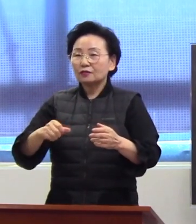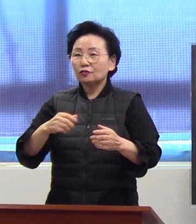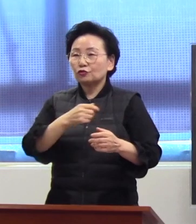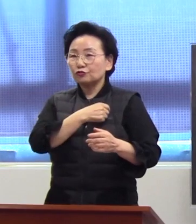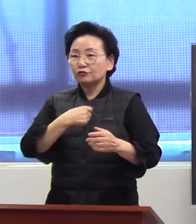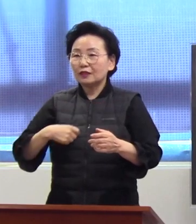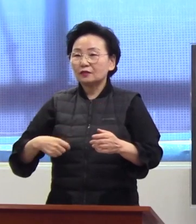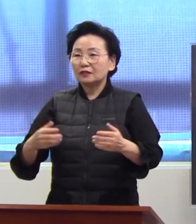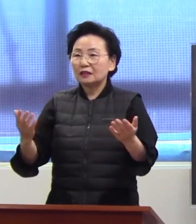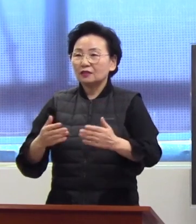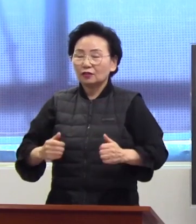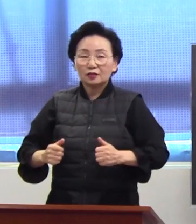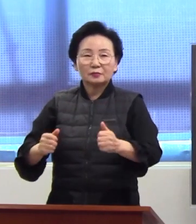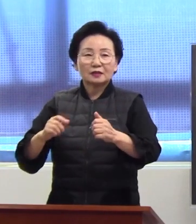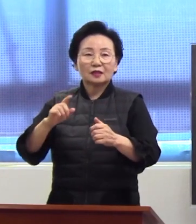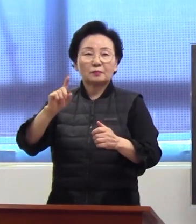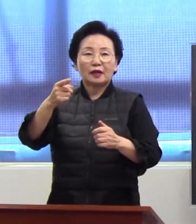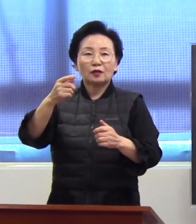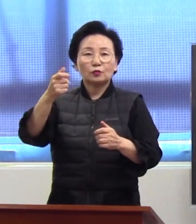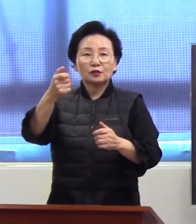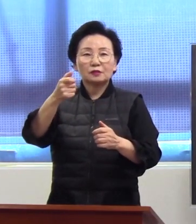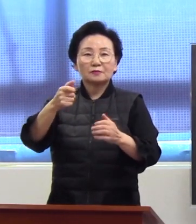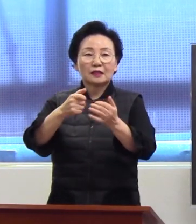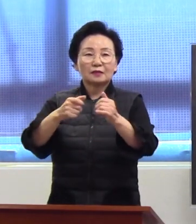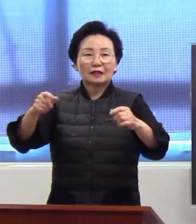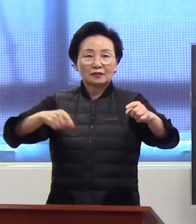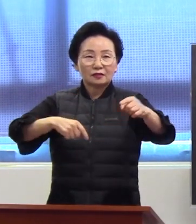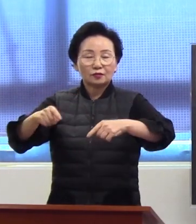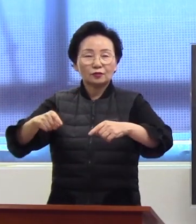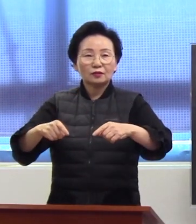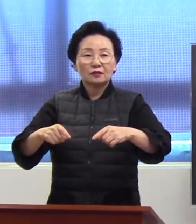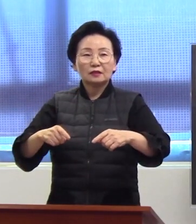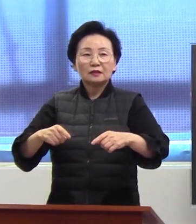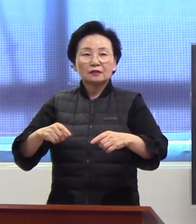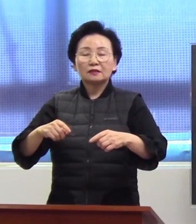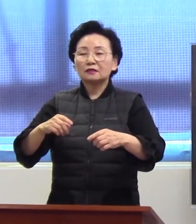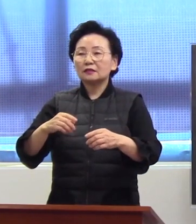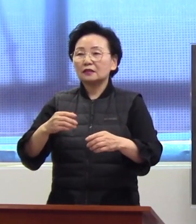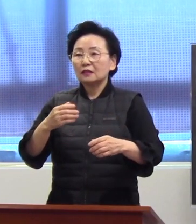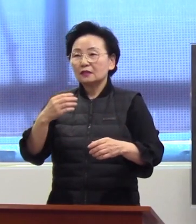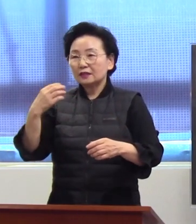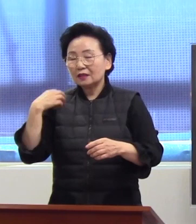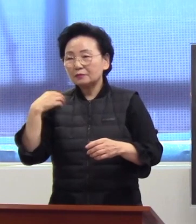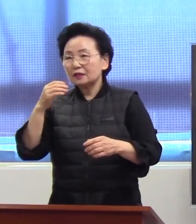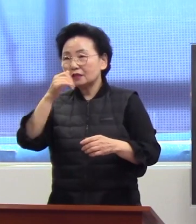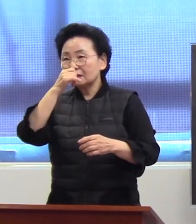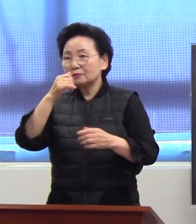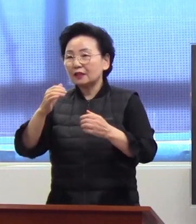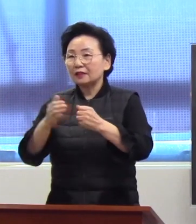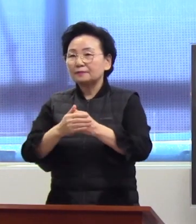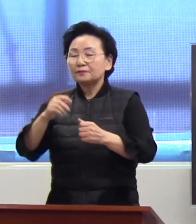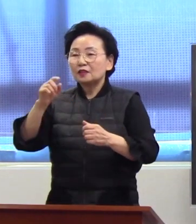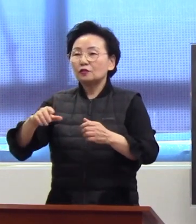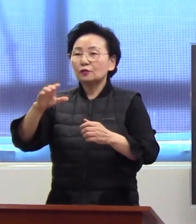아들은 중국에서 일 열심히 하잖아. 150사람 다스리고 그러는 책임이 있기 때문에